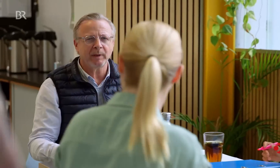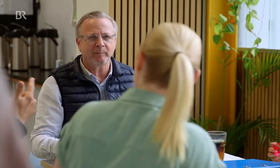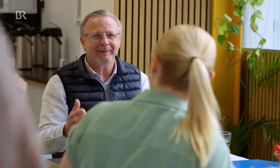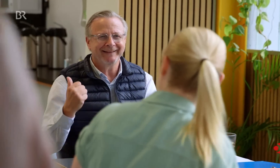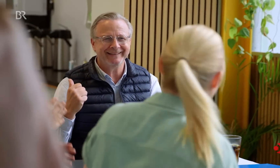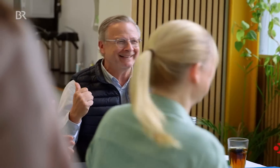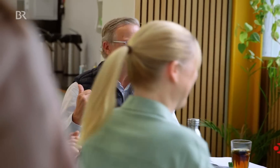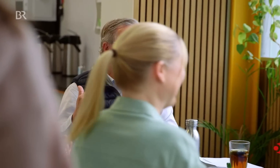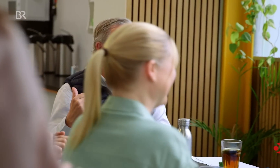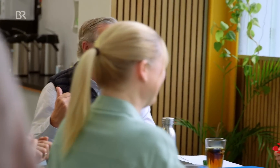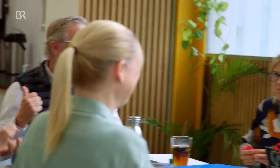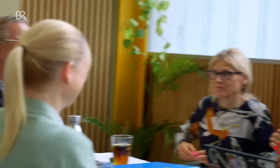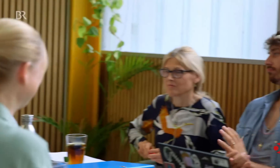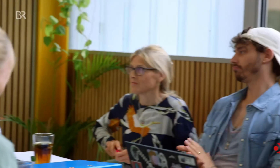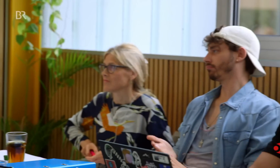Genau, ja,